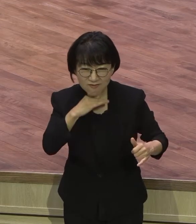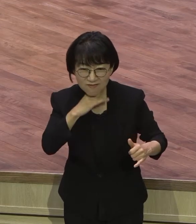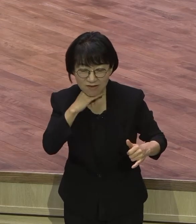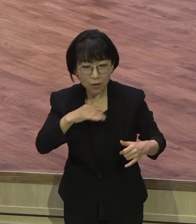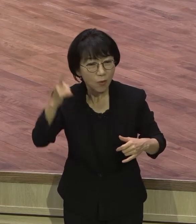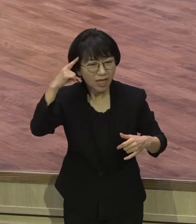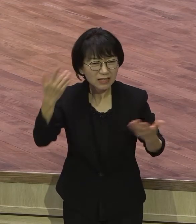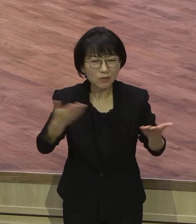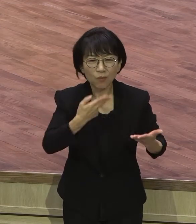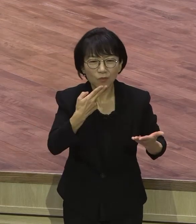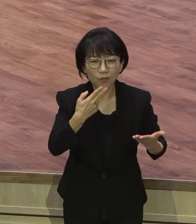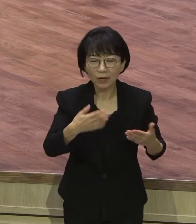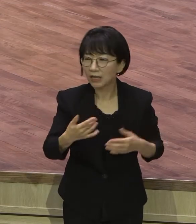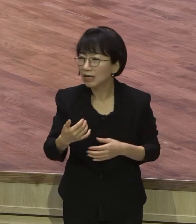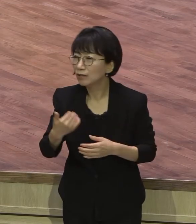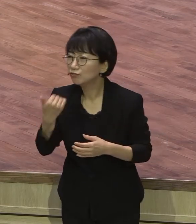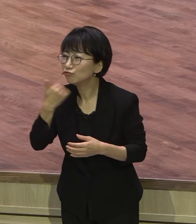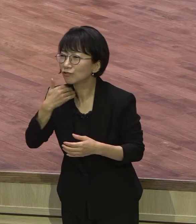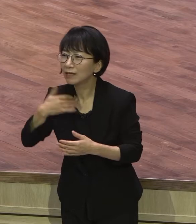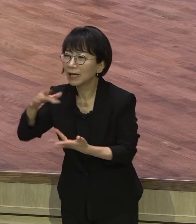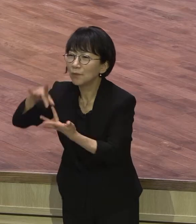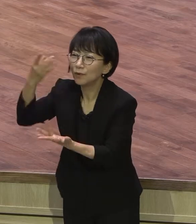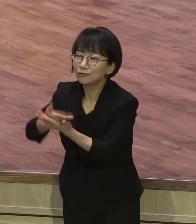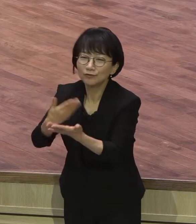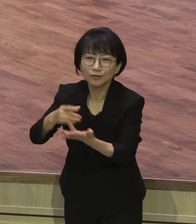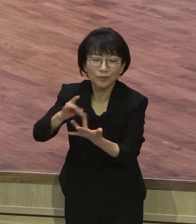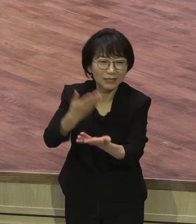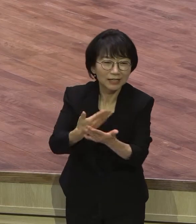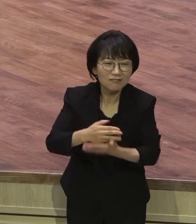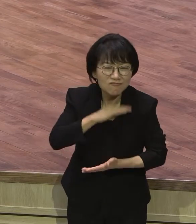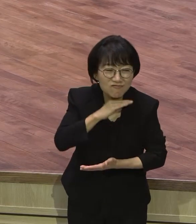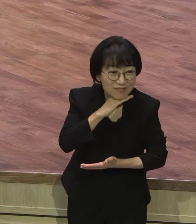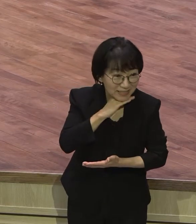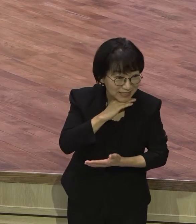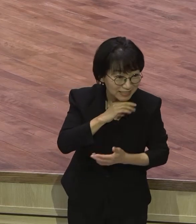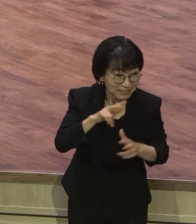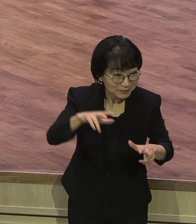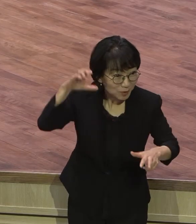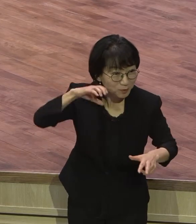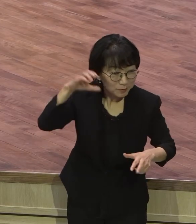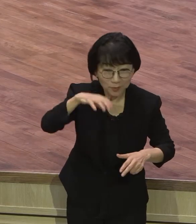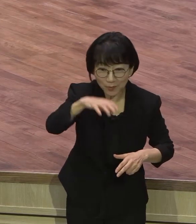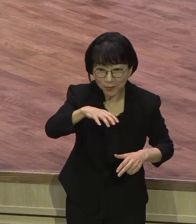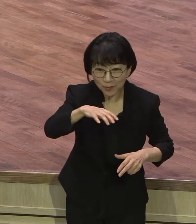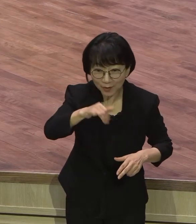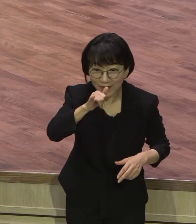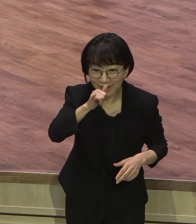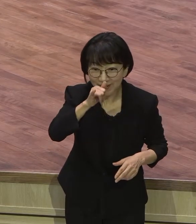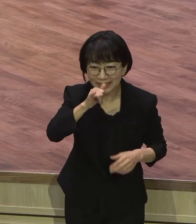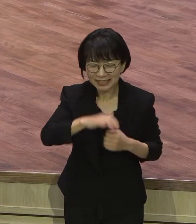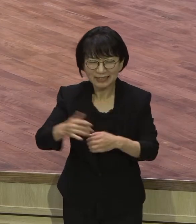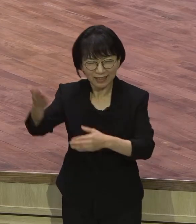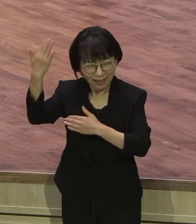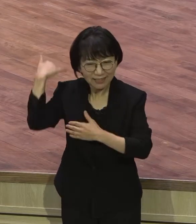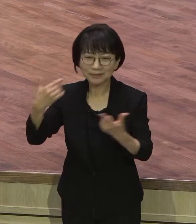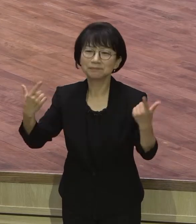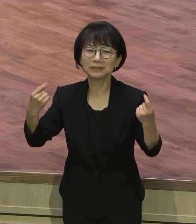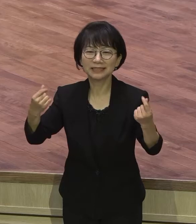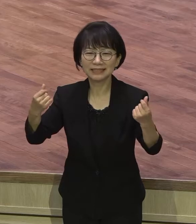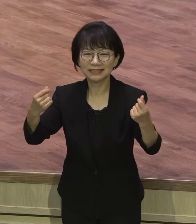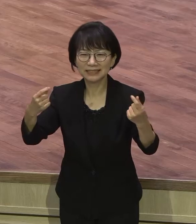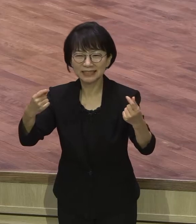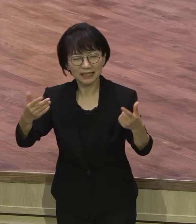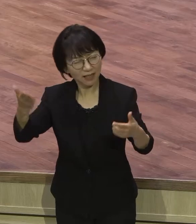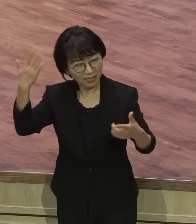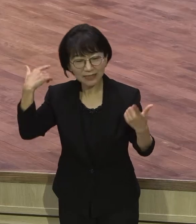일거리가 없으니까 그때는 뭐 밥 먹을 길이 없으니까 그 일거리가 없어요. 일할 이 일이 뭐 할 일이 없었잖아요, 사실은